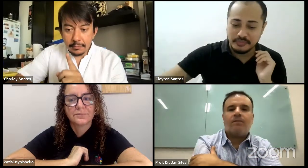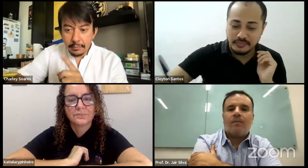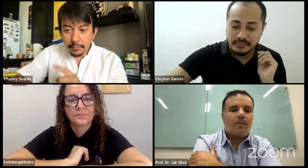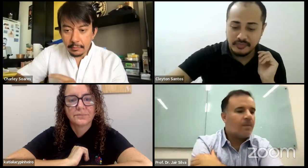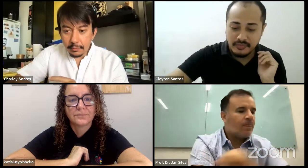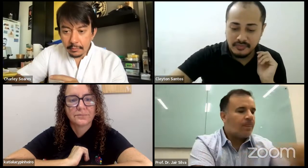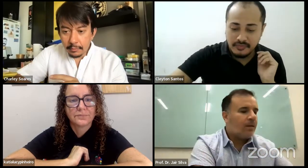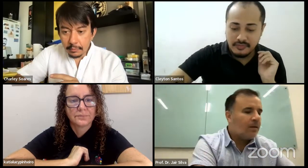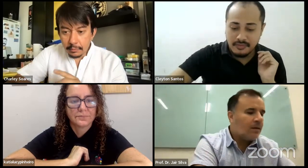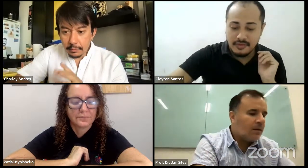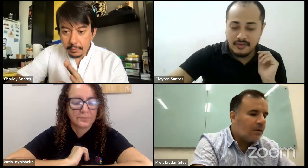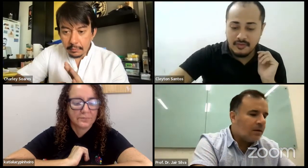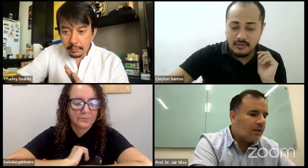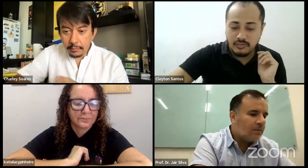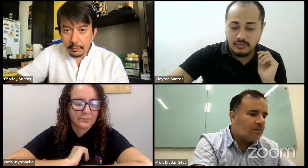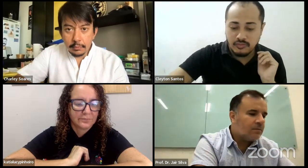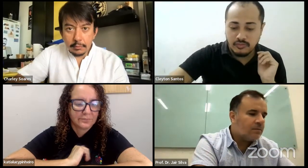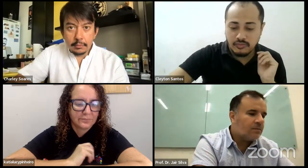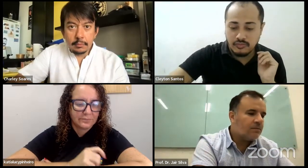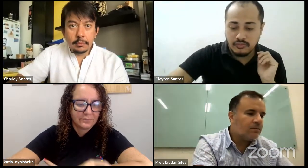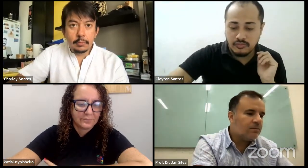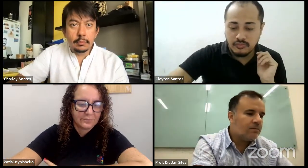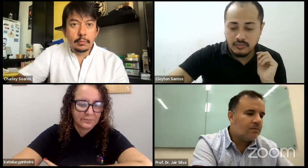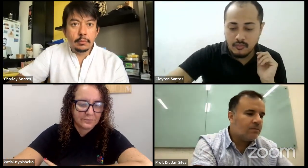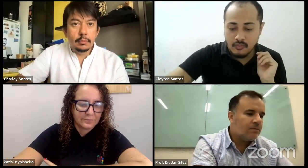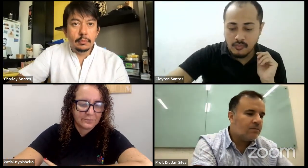vai conversando depois, em outro momento.